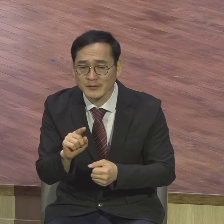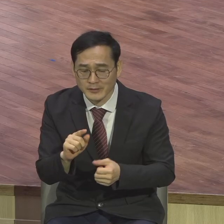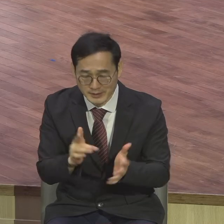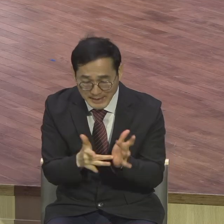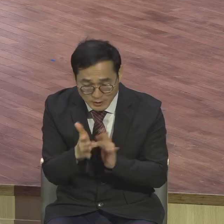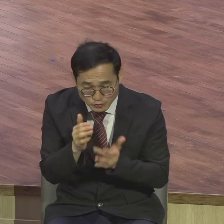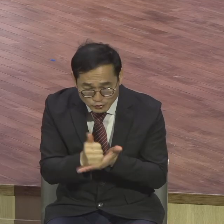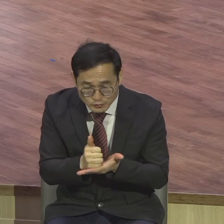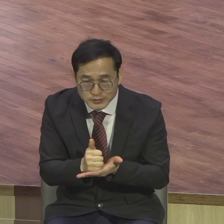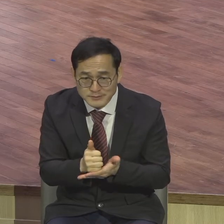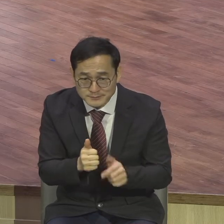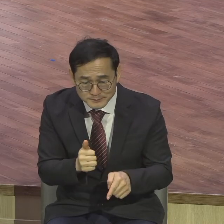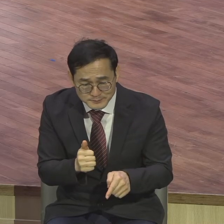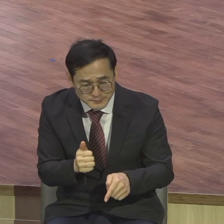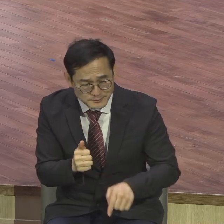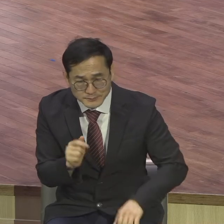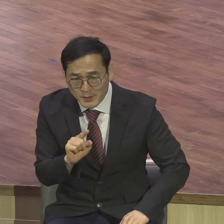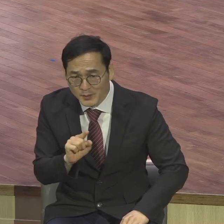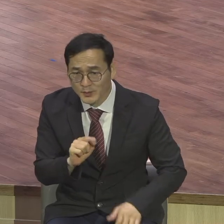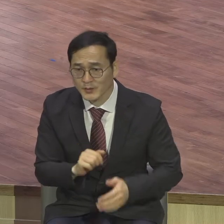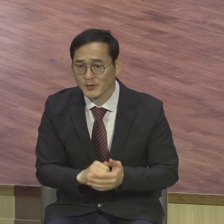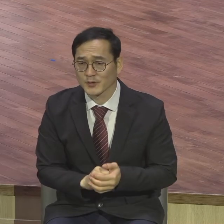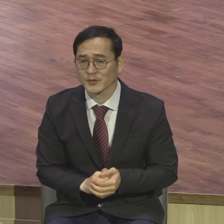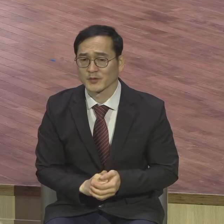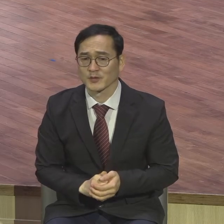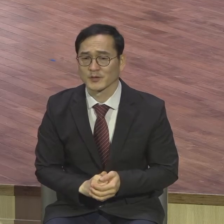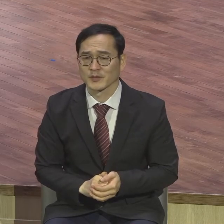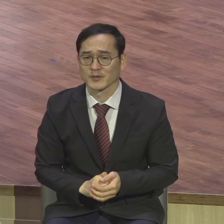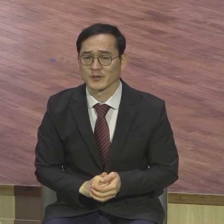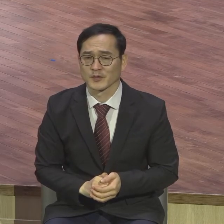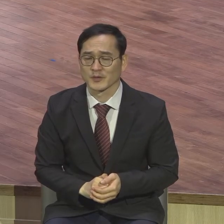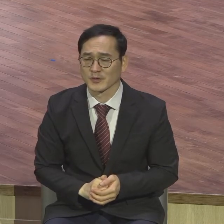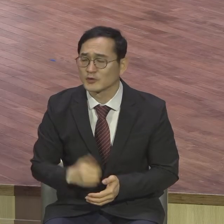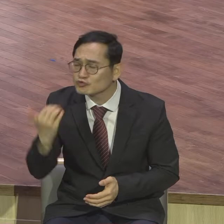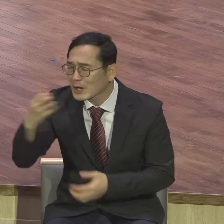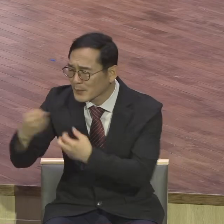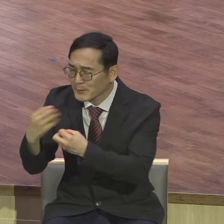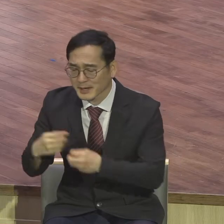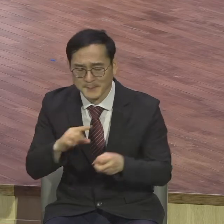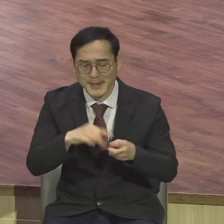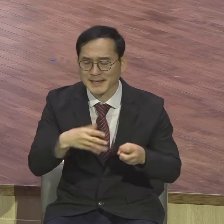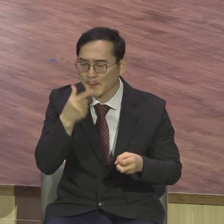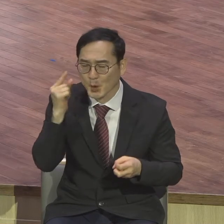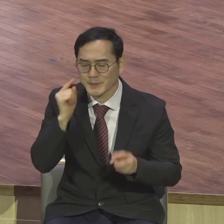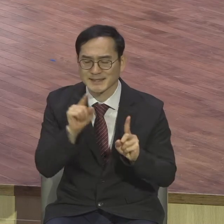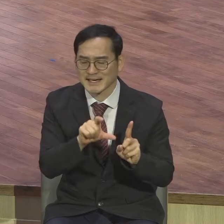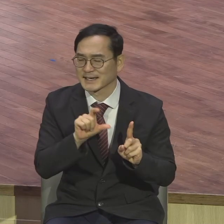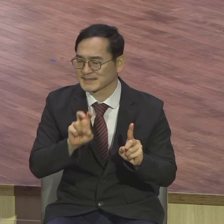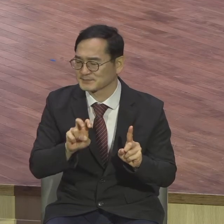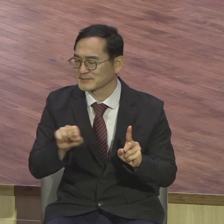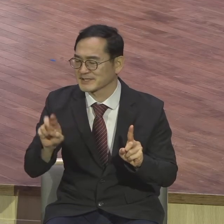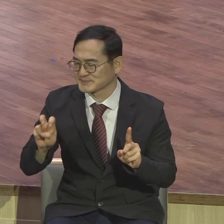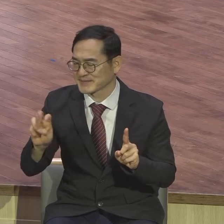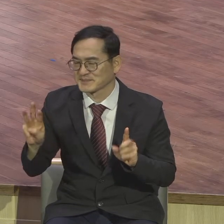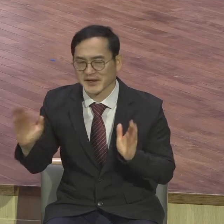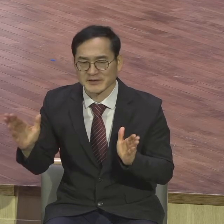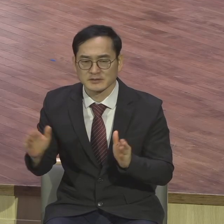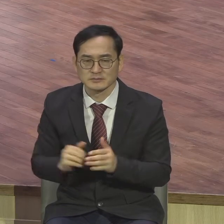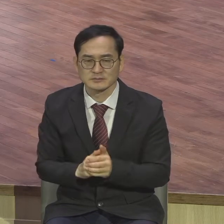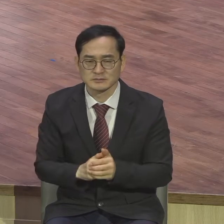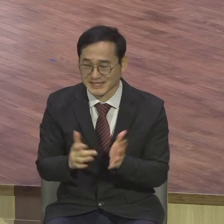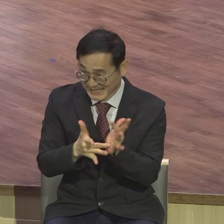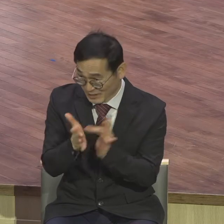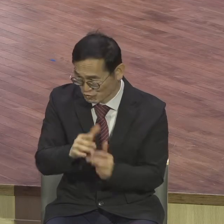성경에 성경 구절 대봐. 불신자가 질문했을 때 마태복음 1장 20절로 23절 아멘.